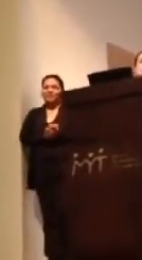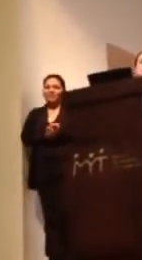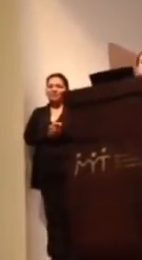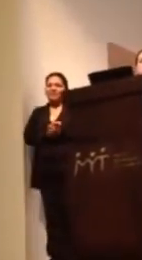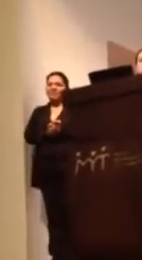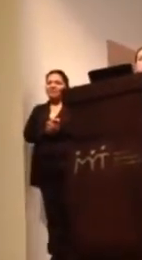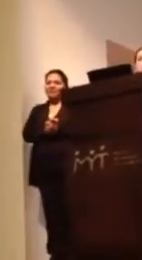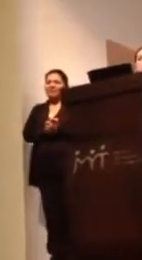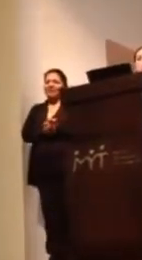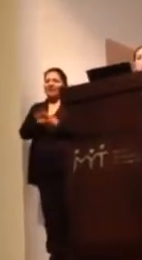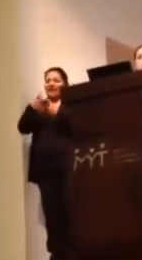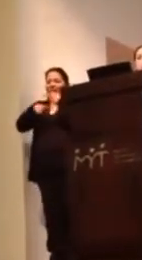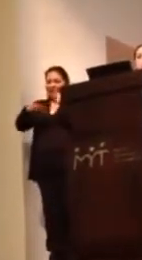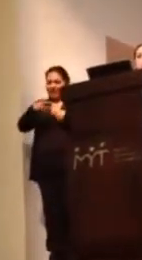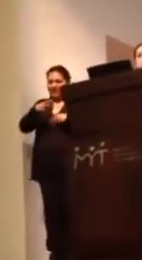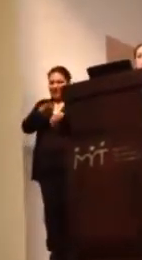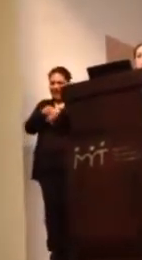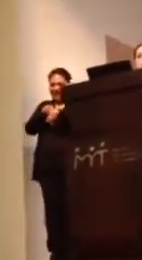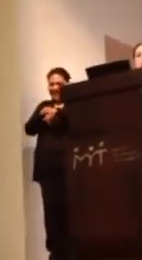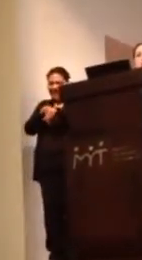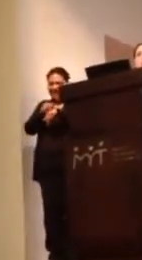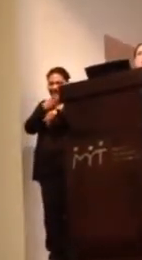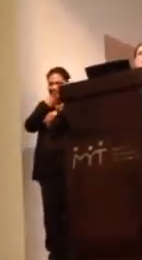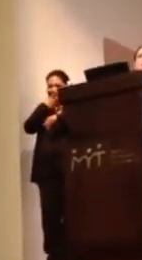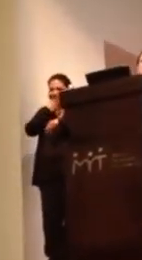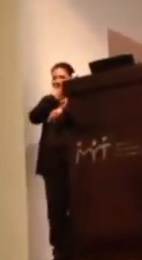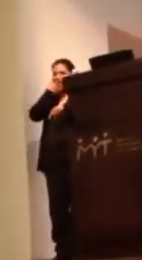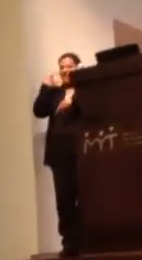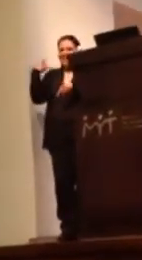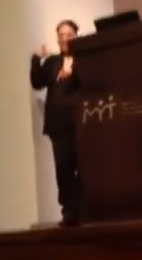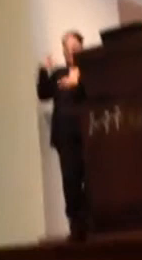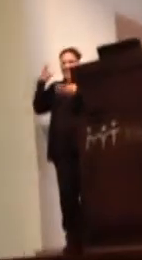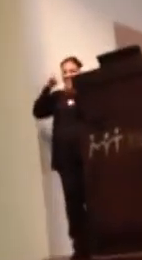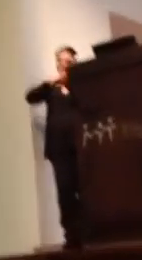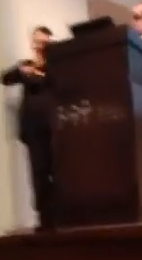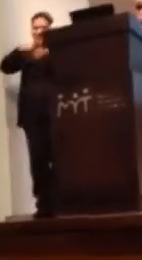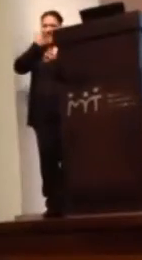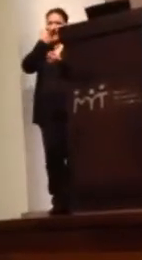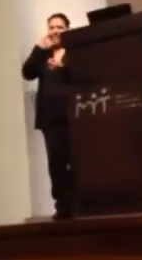Y viene la comezón de los chones, ¿no?